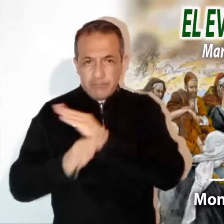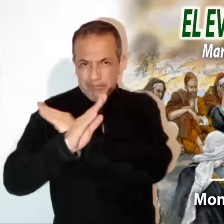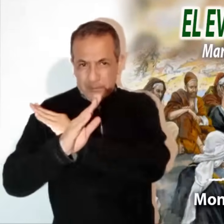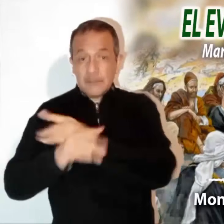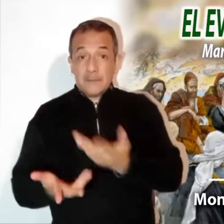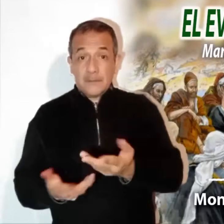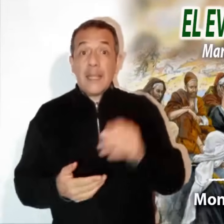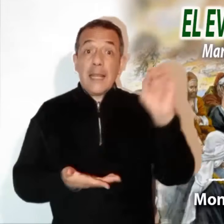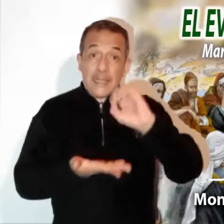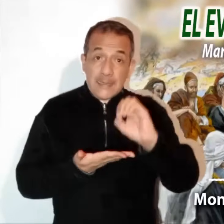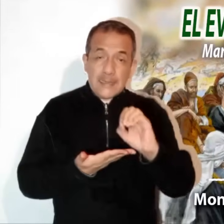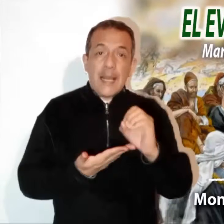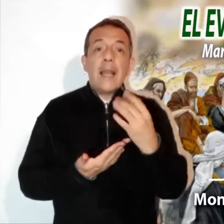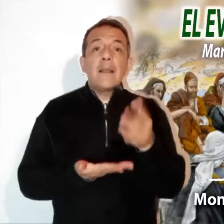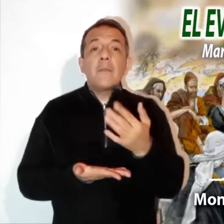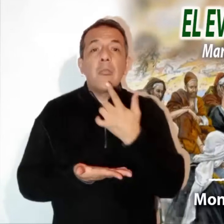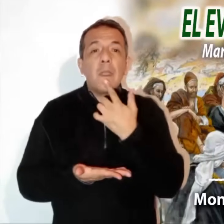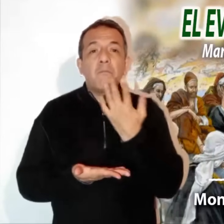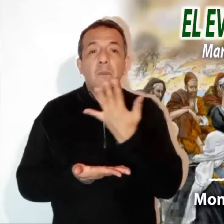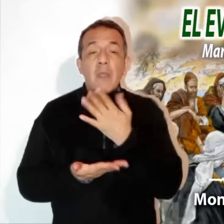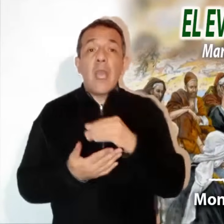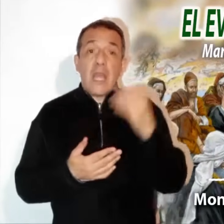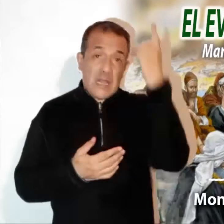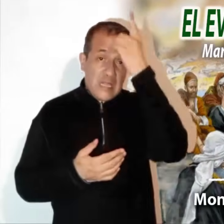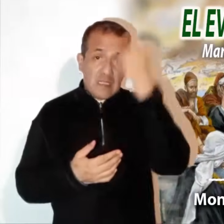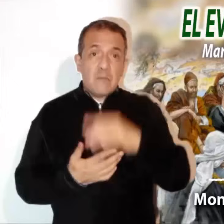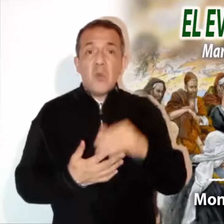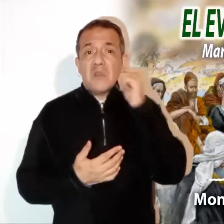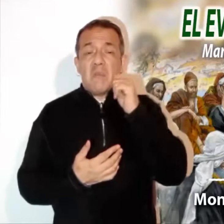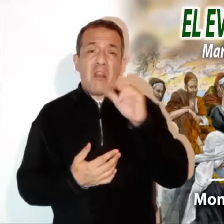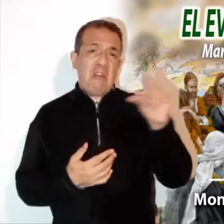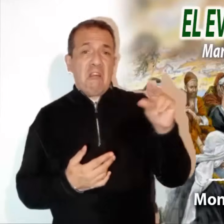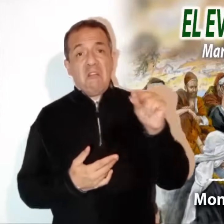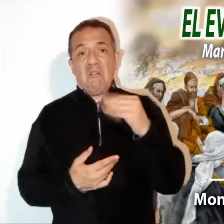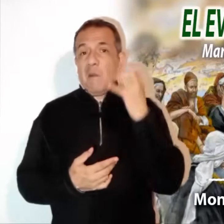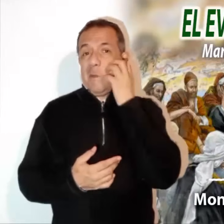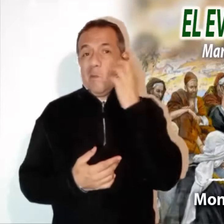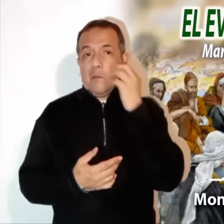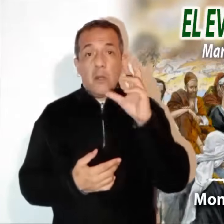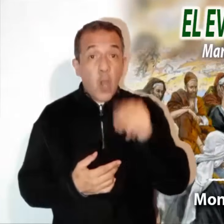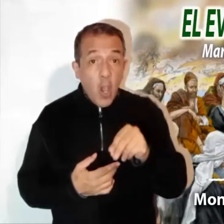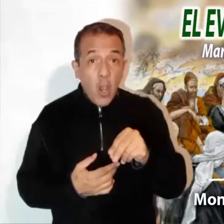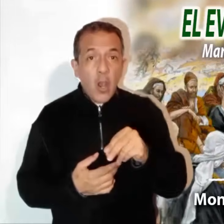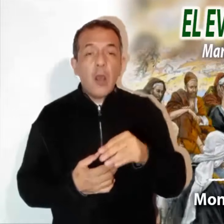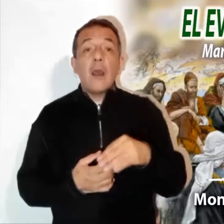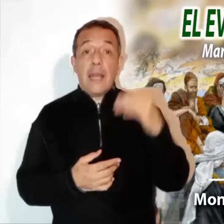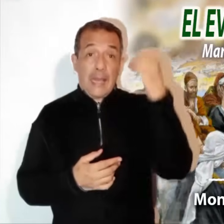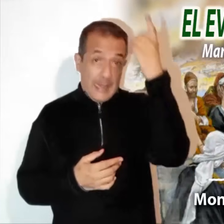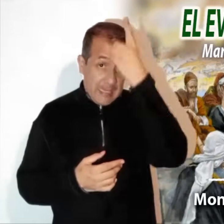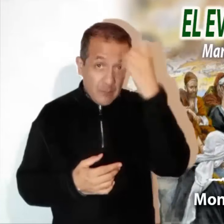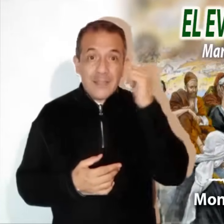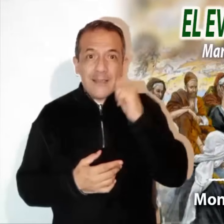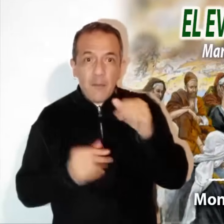ser un aguafiestas que dice siempre que no, sino debe ser alguien que proponga, que esté alerta a